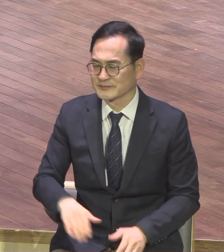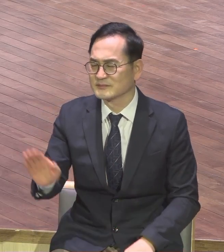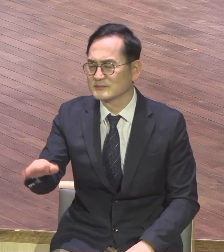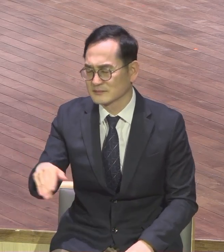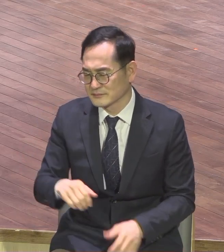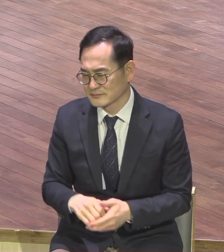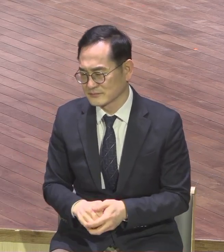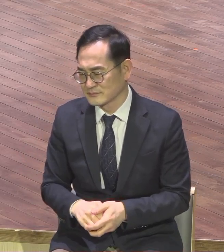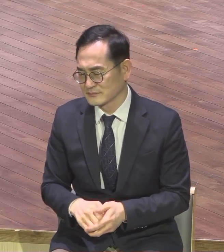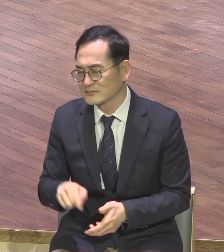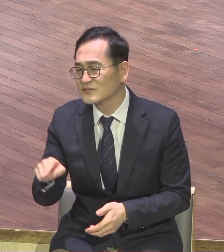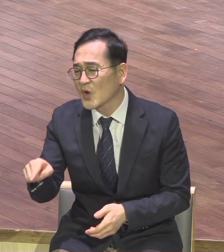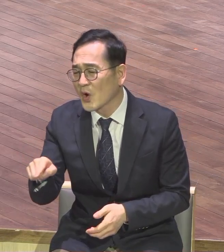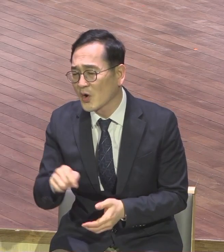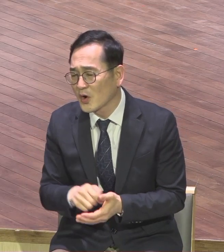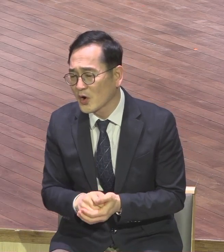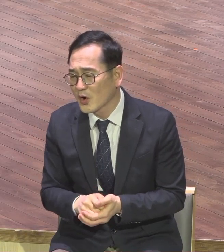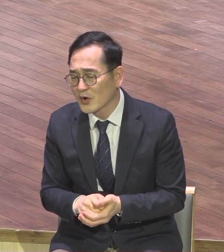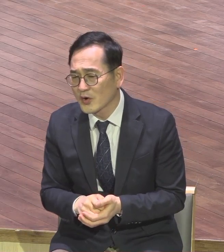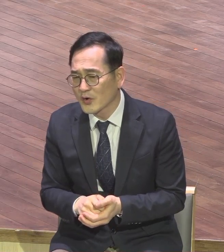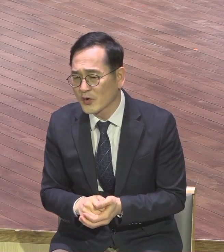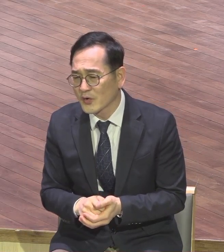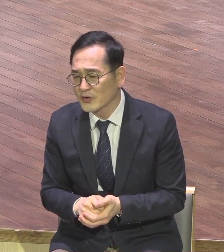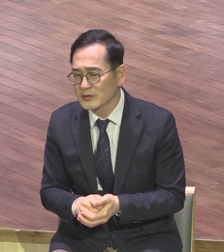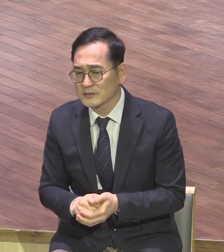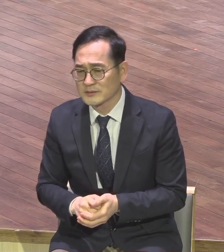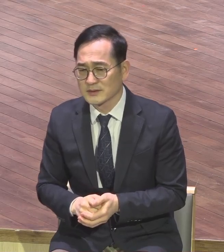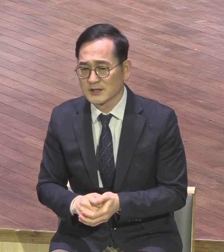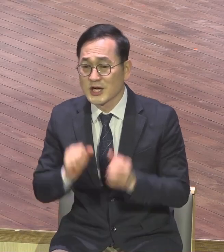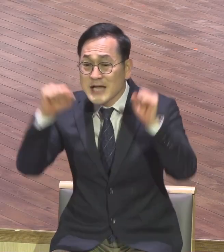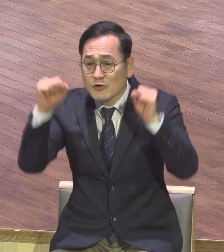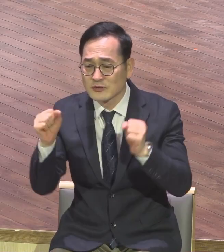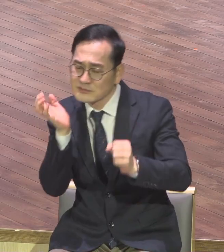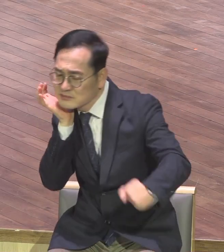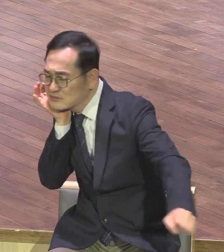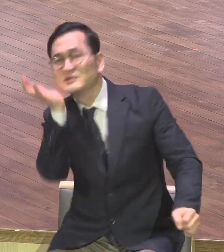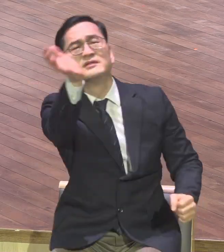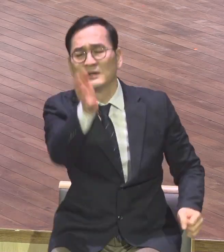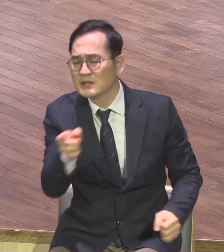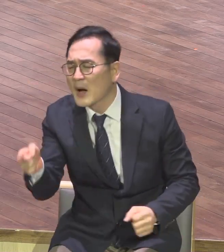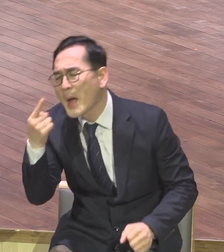사연아, 너 투포환 한번 해볼래?